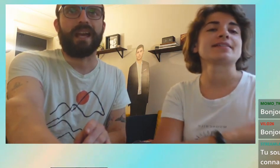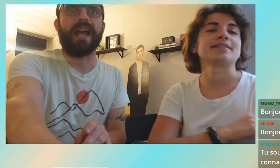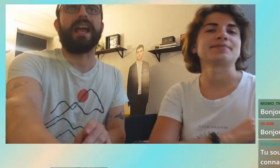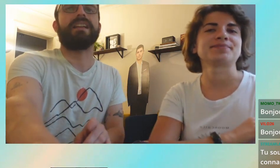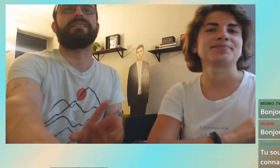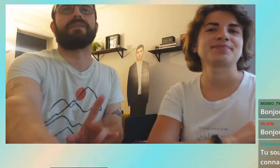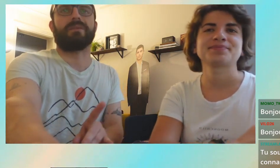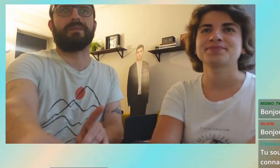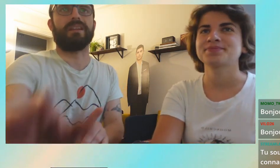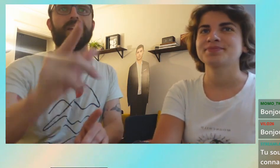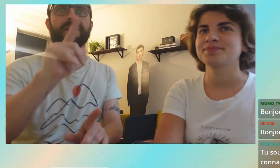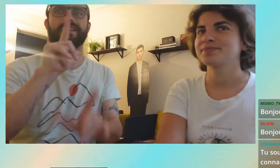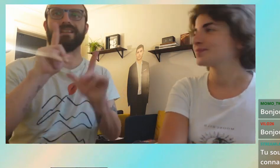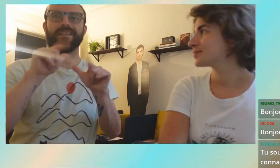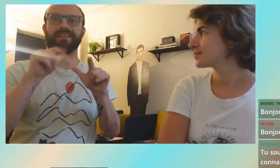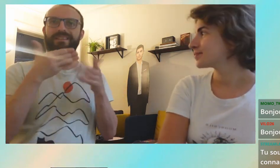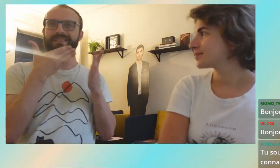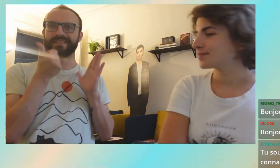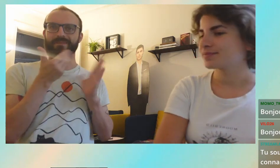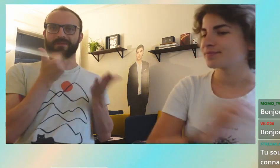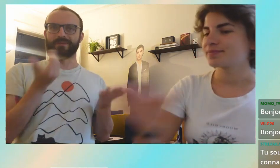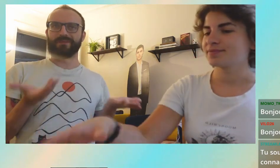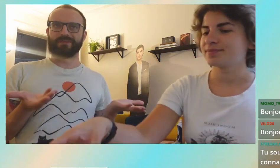Ah, Est-ce que là, c'est mieux